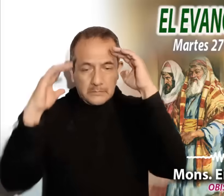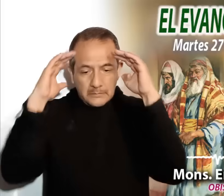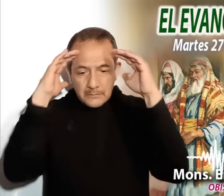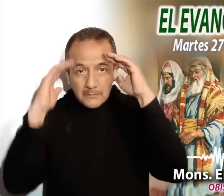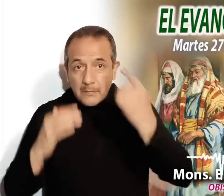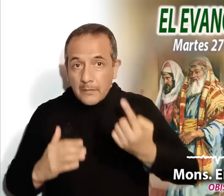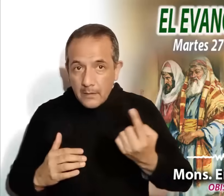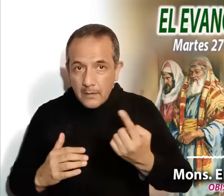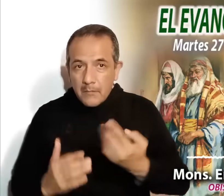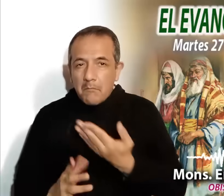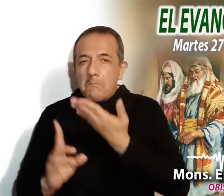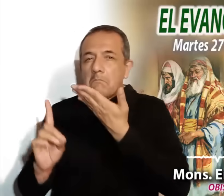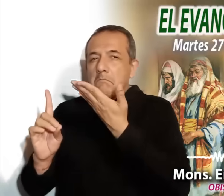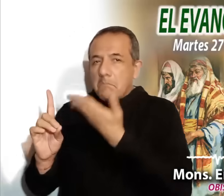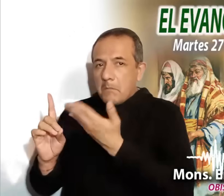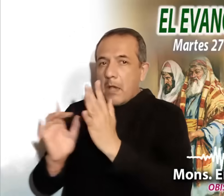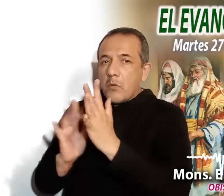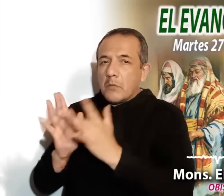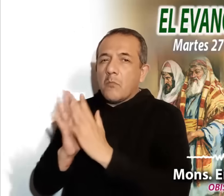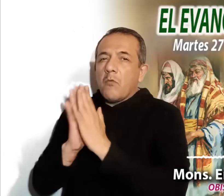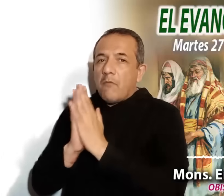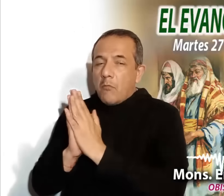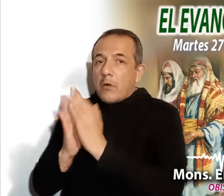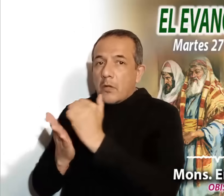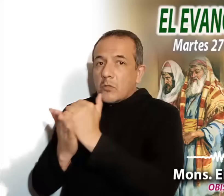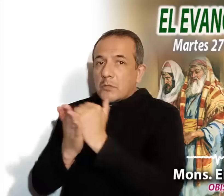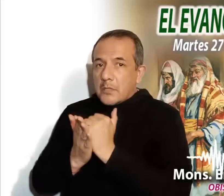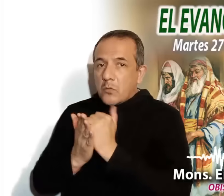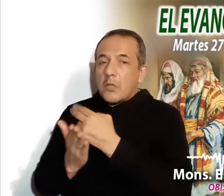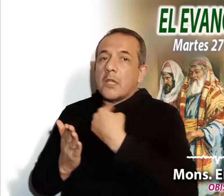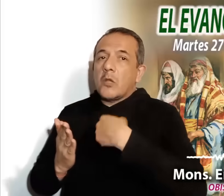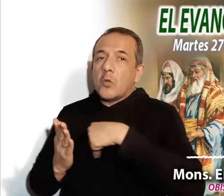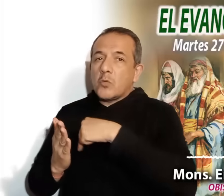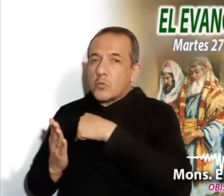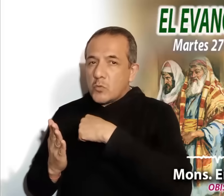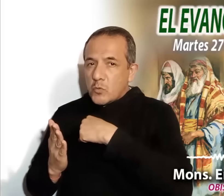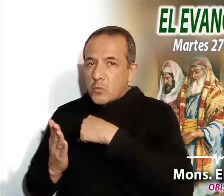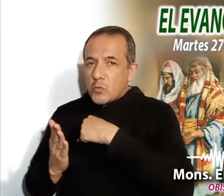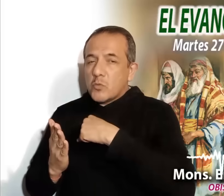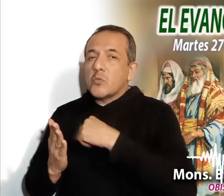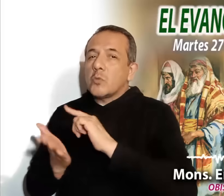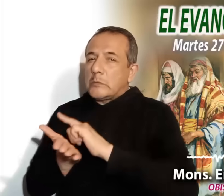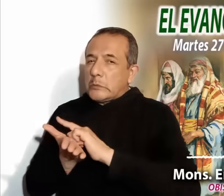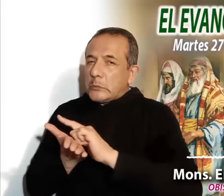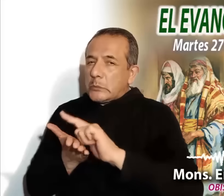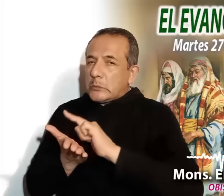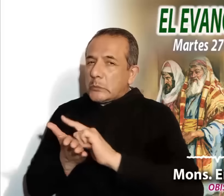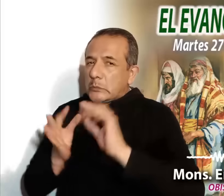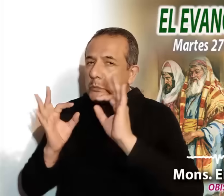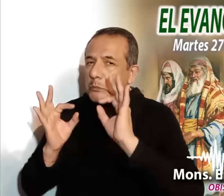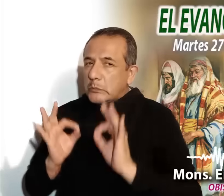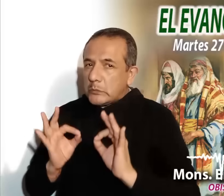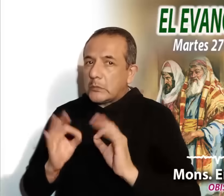la sinceridad y la transparencia necesarias para ser discípulos